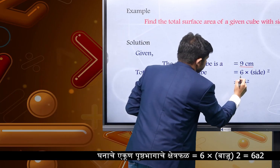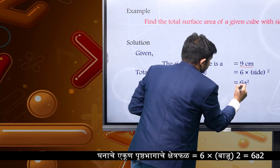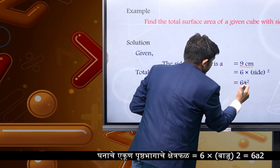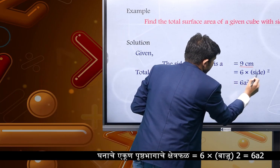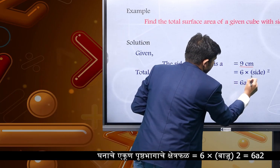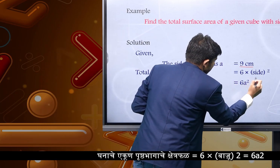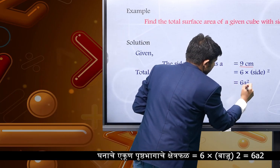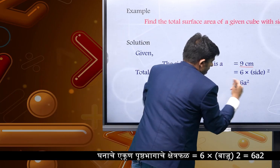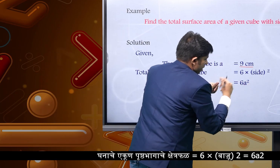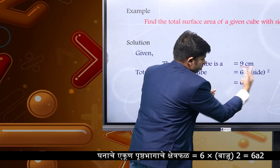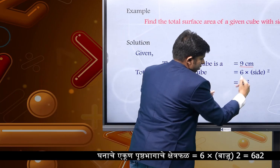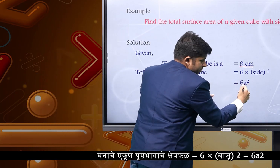वर्ग